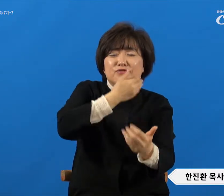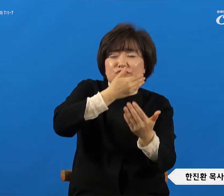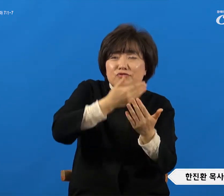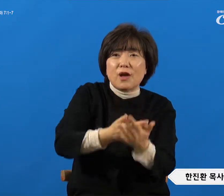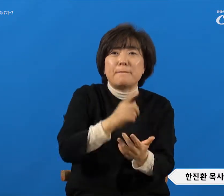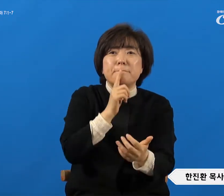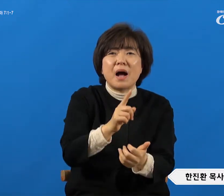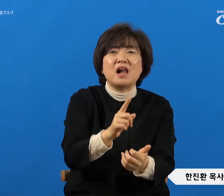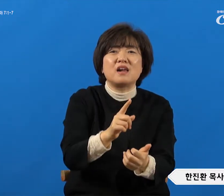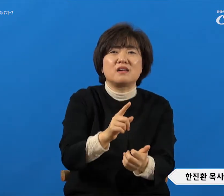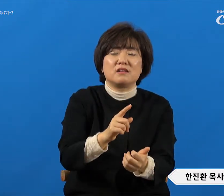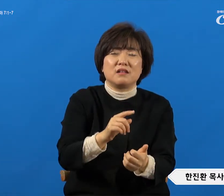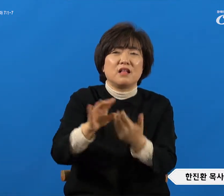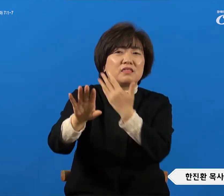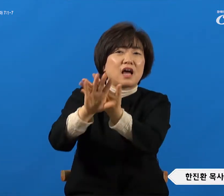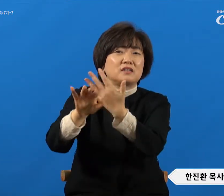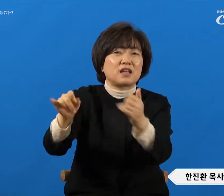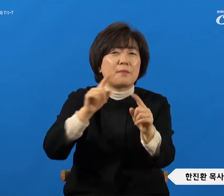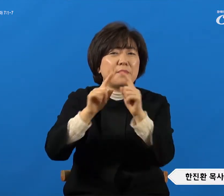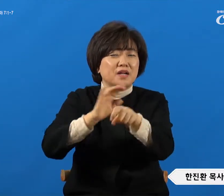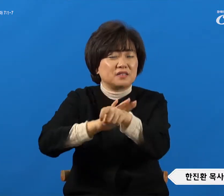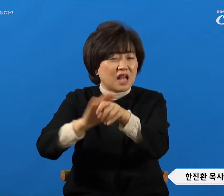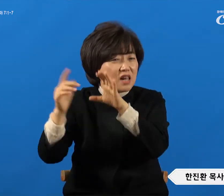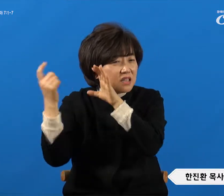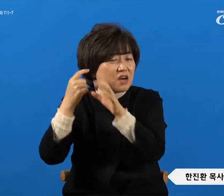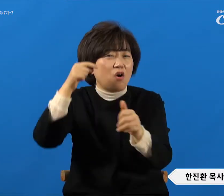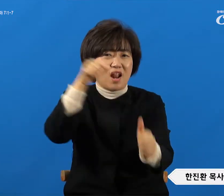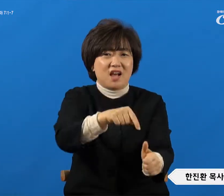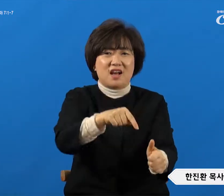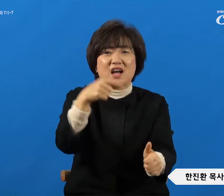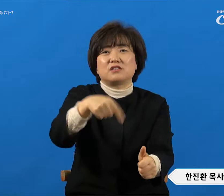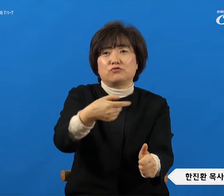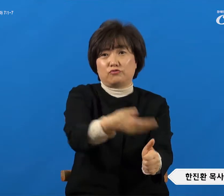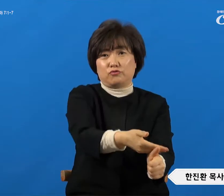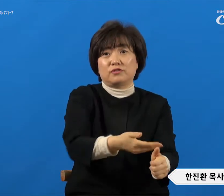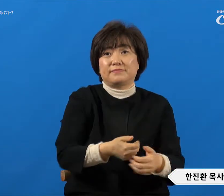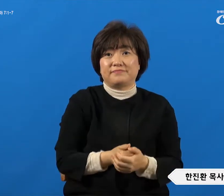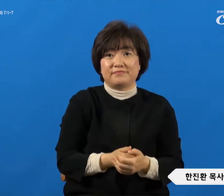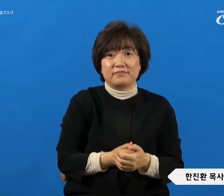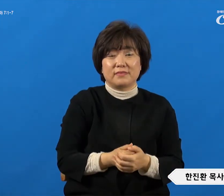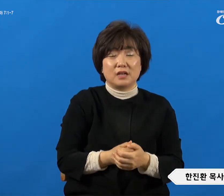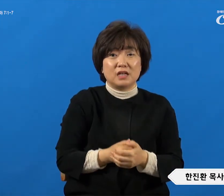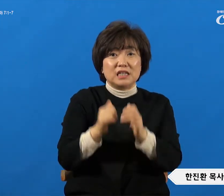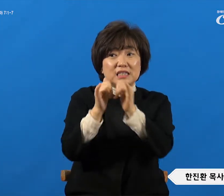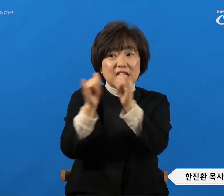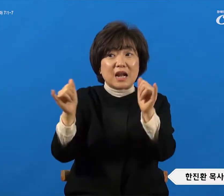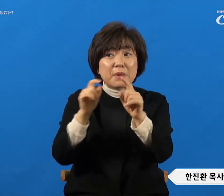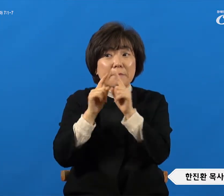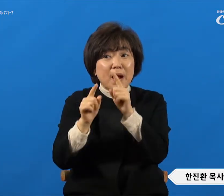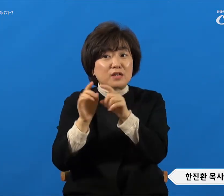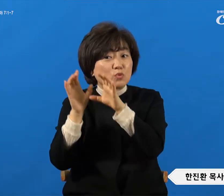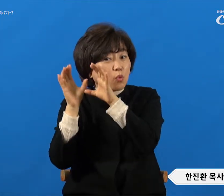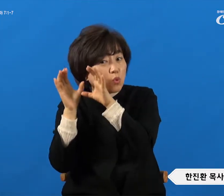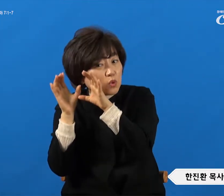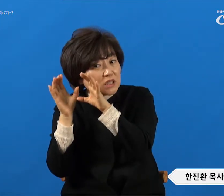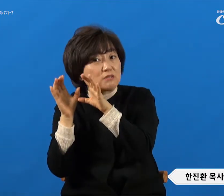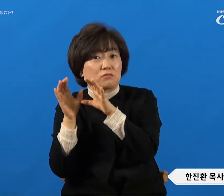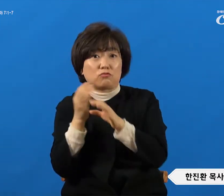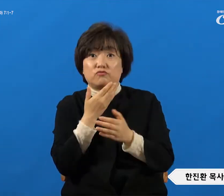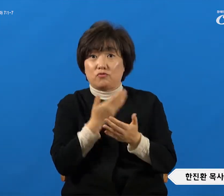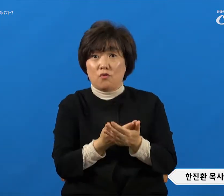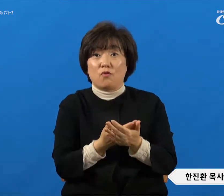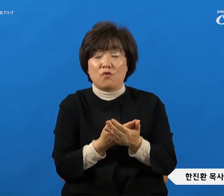말이 남의 말을 잘 들으라, 그것이었습니다. 사람의 말을 잘 듣는 것도 그렇게